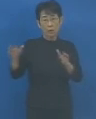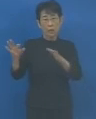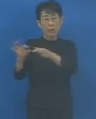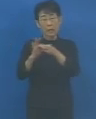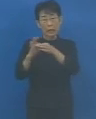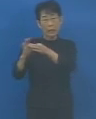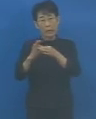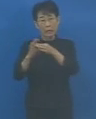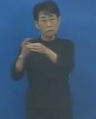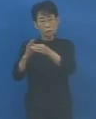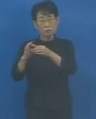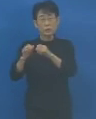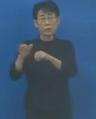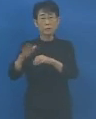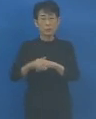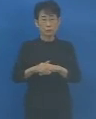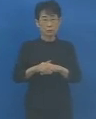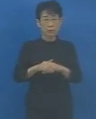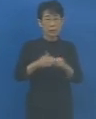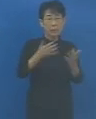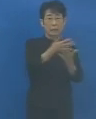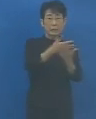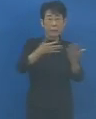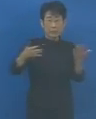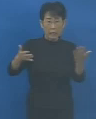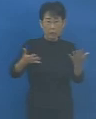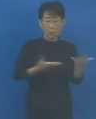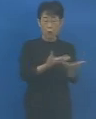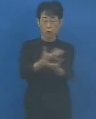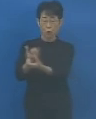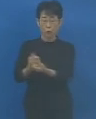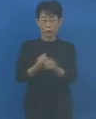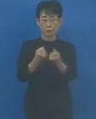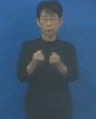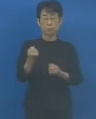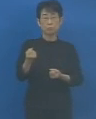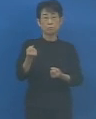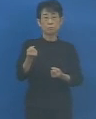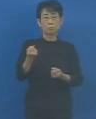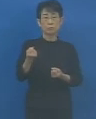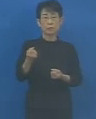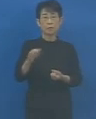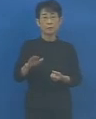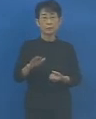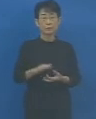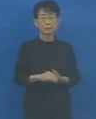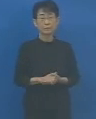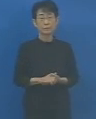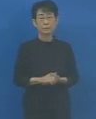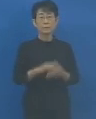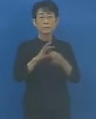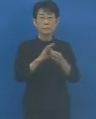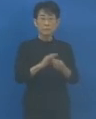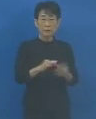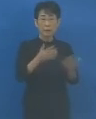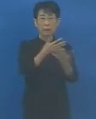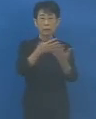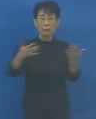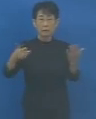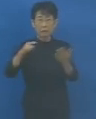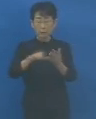っております。で、データも共有させていただいております。ですからそこは我々としてもです